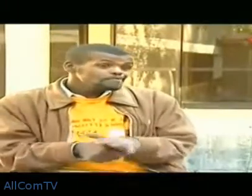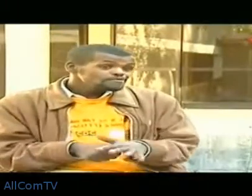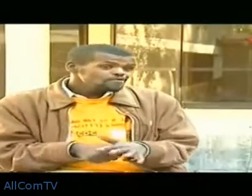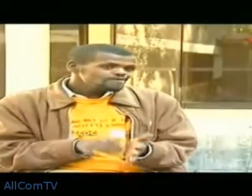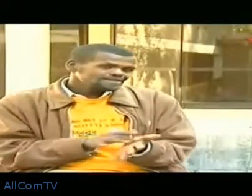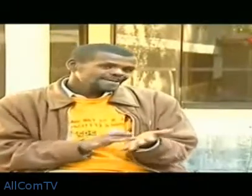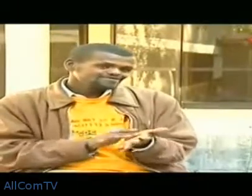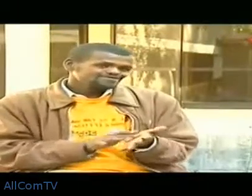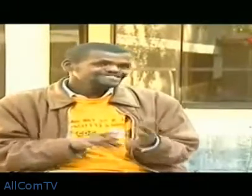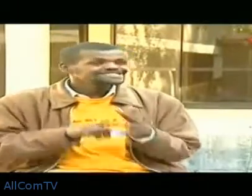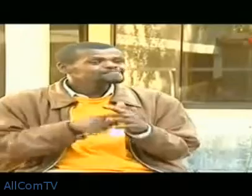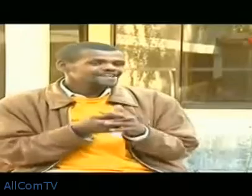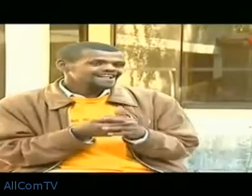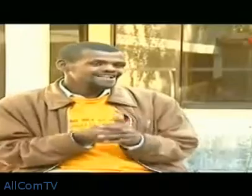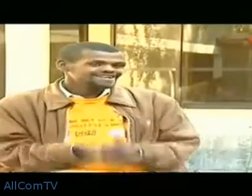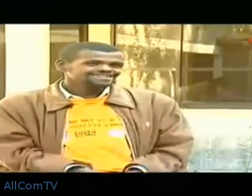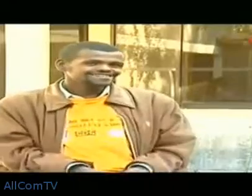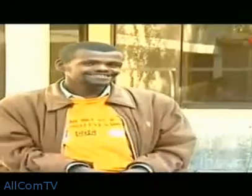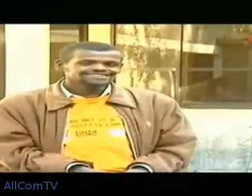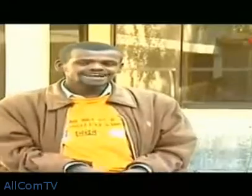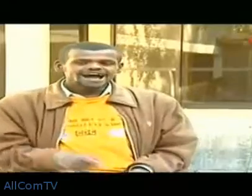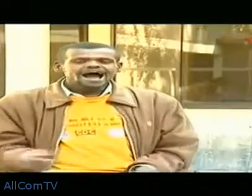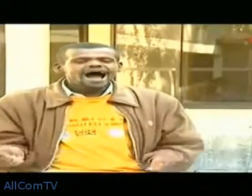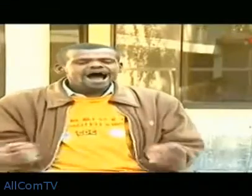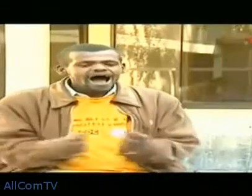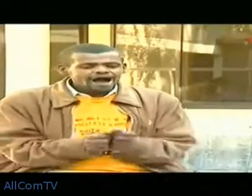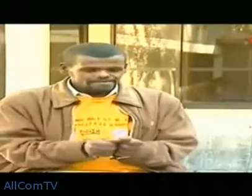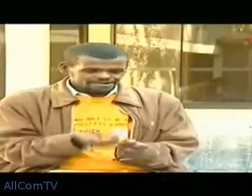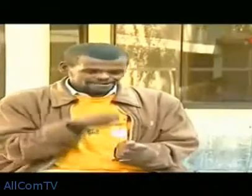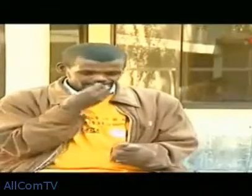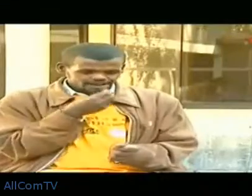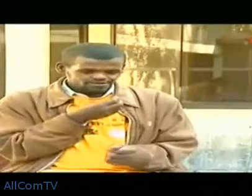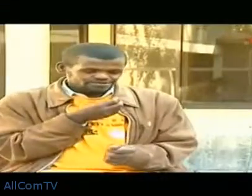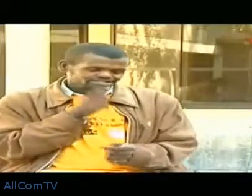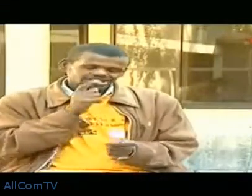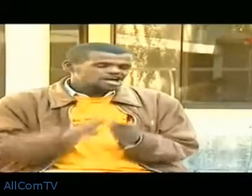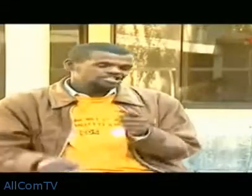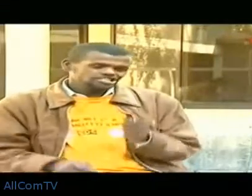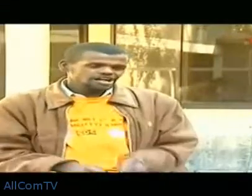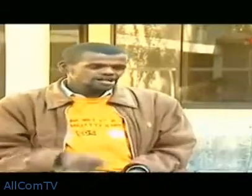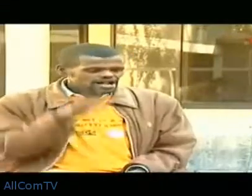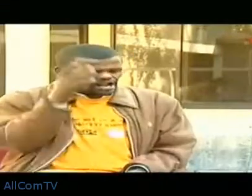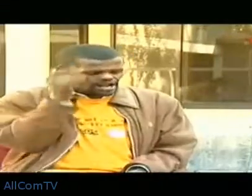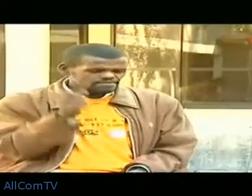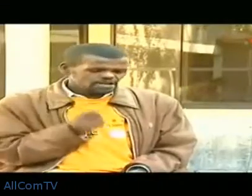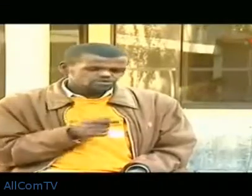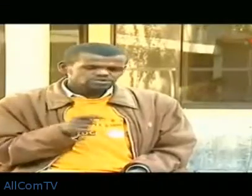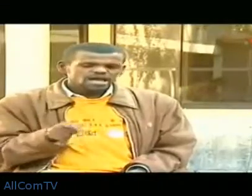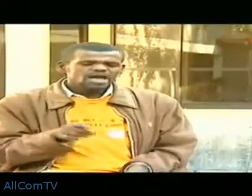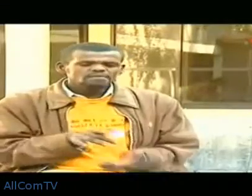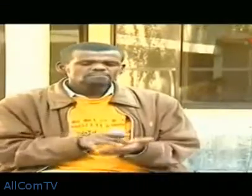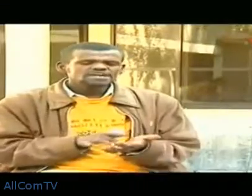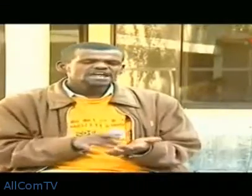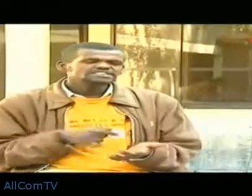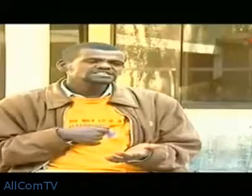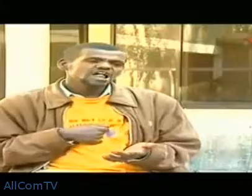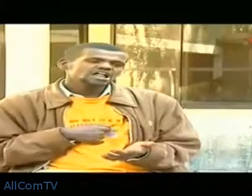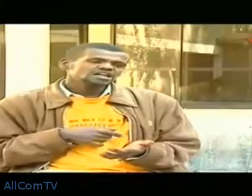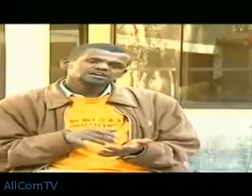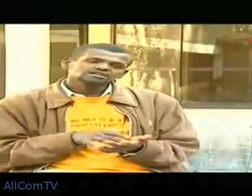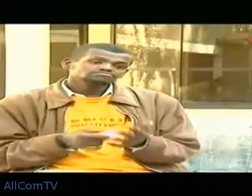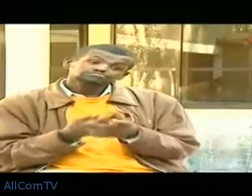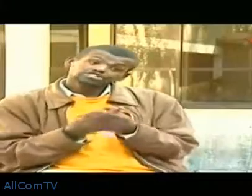ነበር። እንደነገርኩሽ አብረን ነበርን። እናም መድኃኒቱ የምን እንደሆነ ሳላውቅ ለኔም እንዲሰጠኝ ጠየቅኩት።